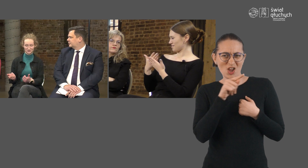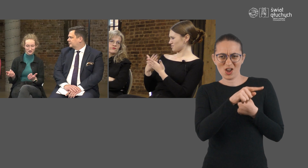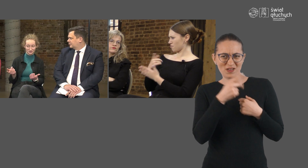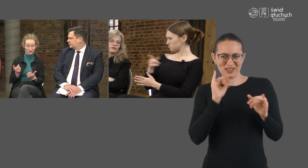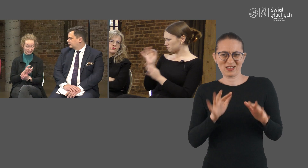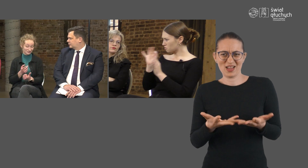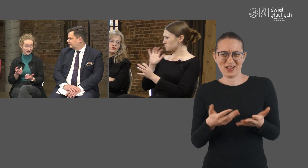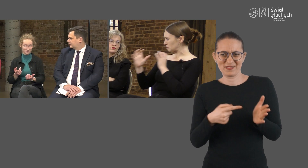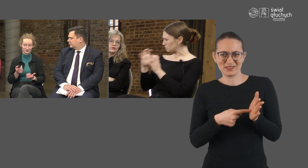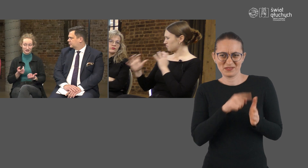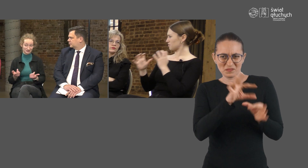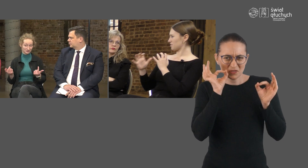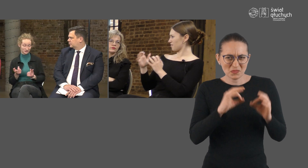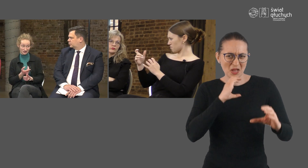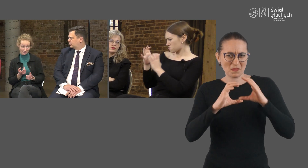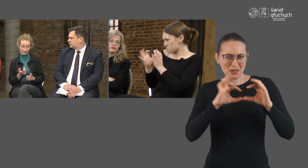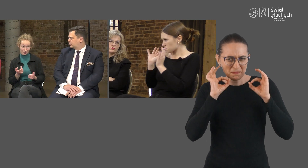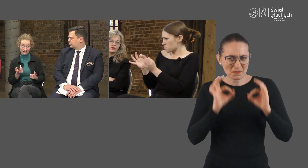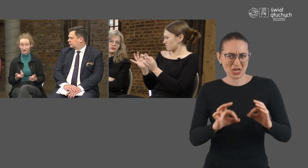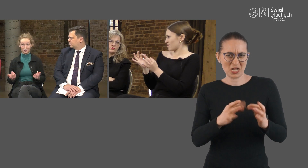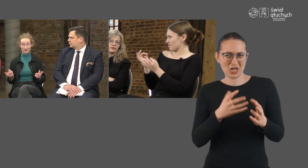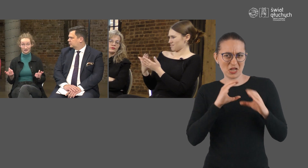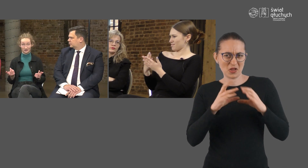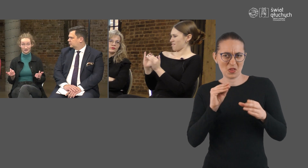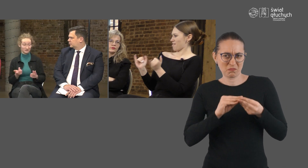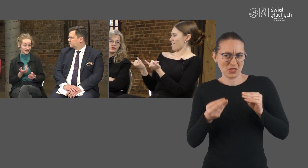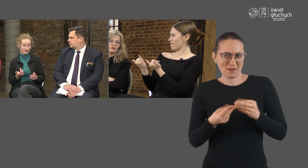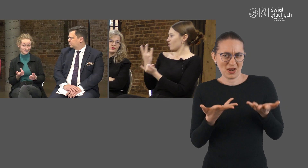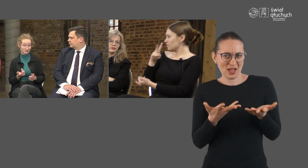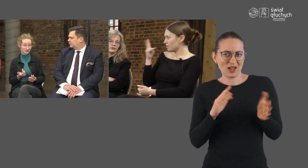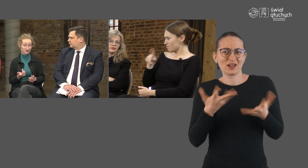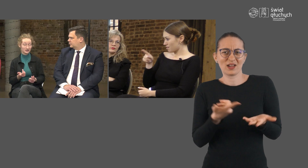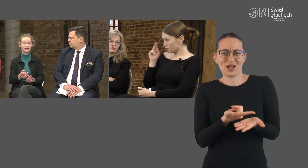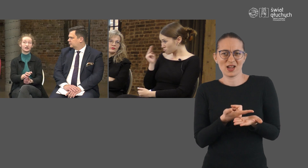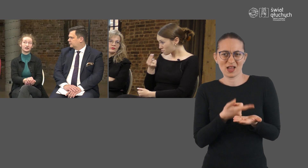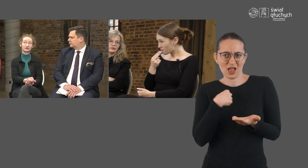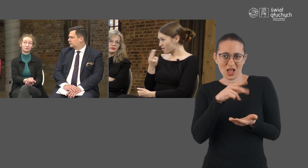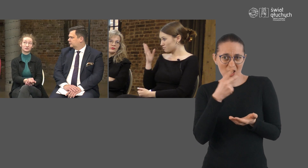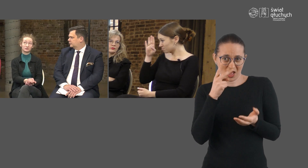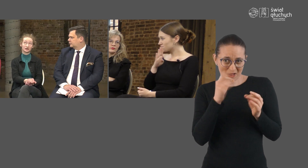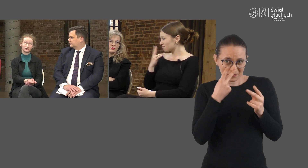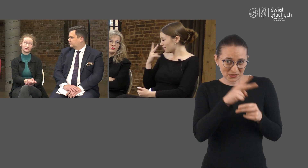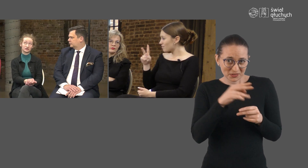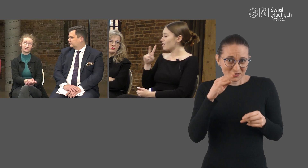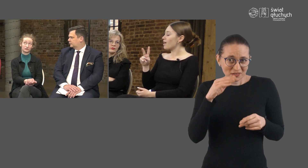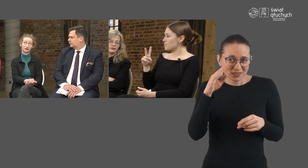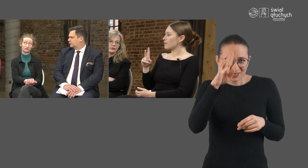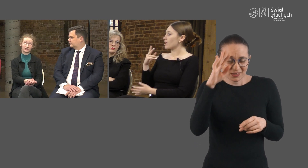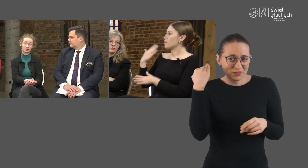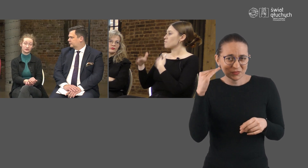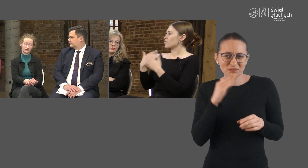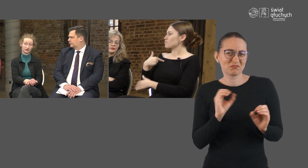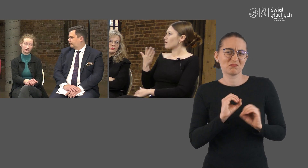przecież tak dobrze się z tobą rozmawia, nie wiem, jesteś komunikatywna, nie widać, że nie słyszysz. I sama przez bardzo długi czas w